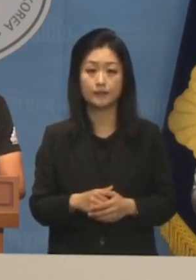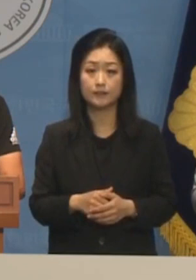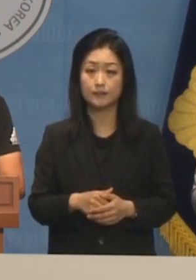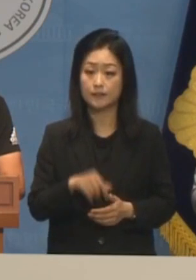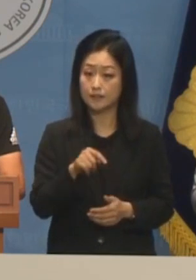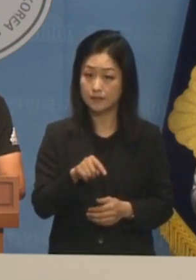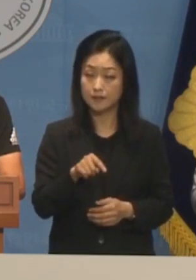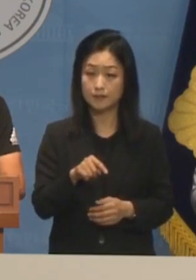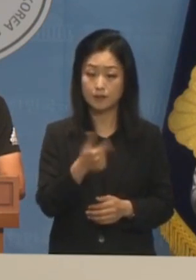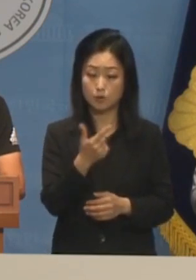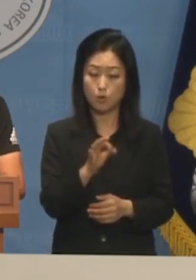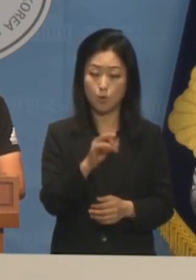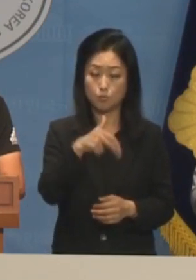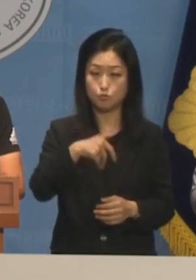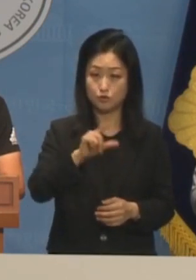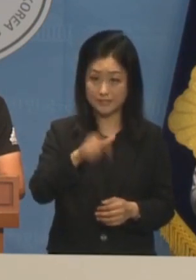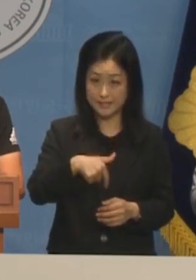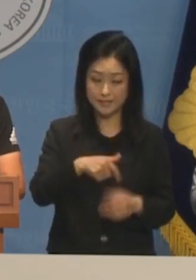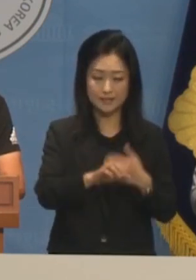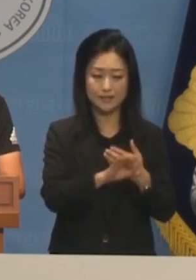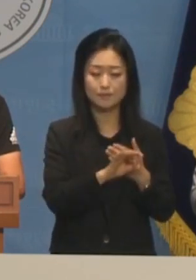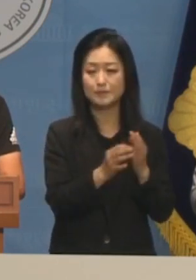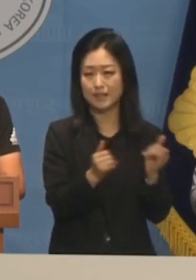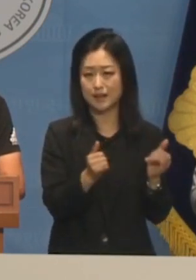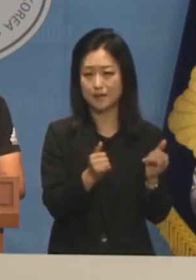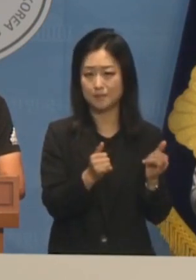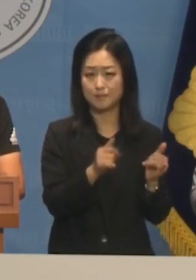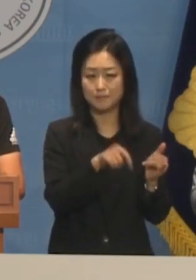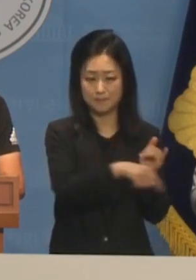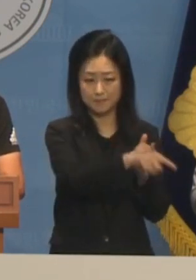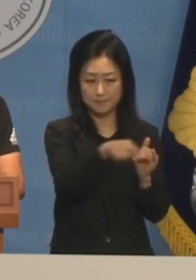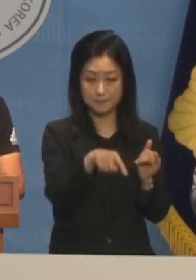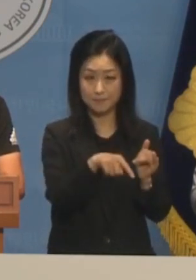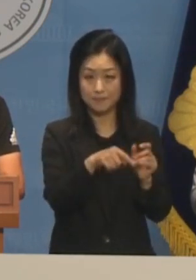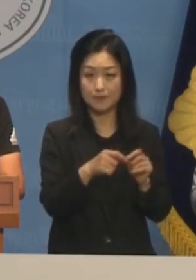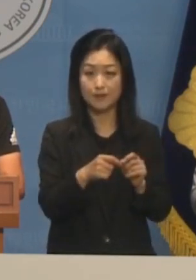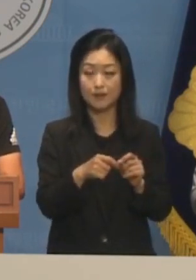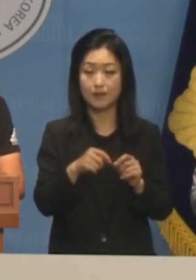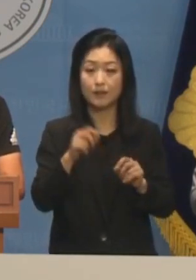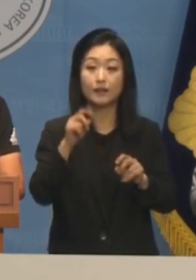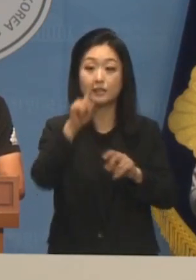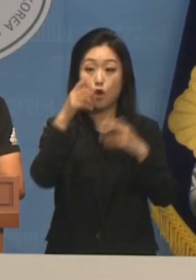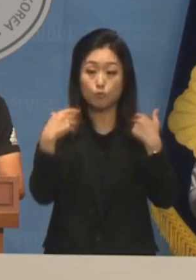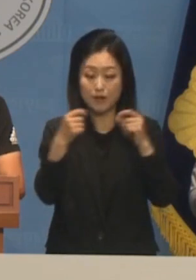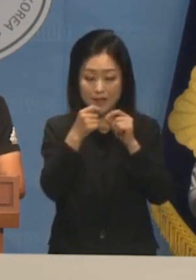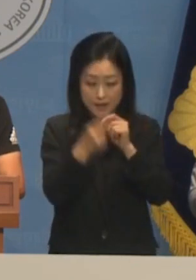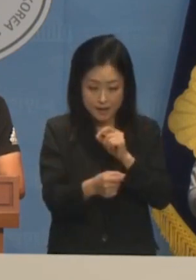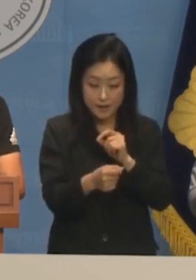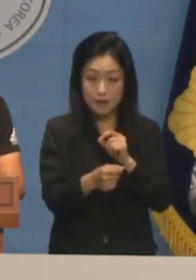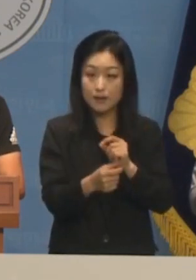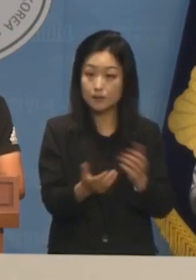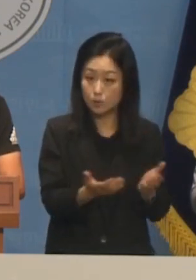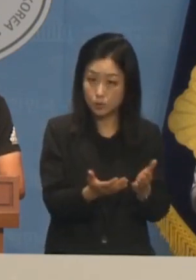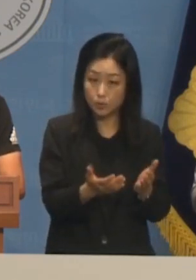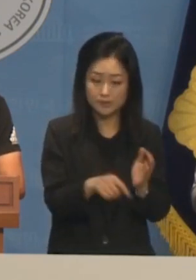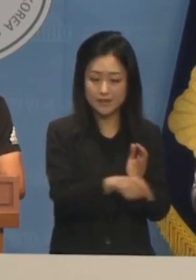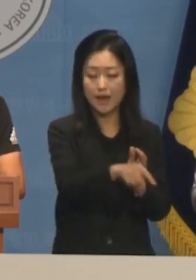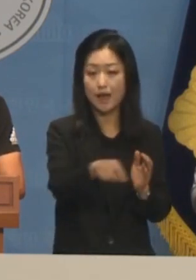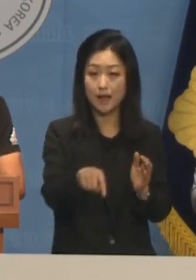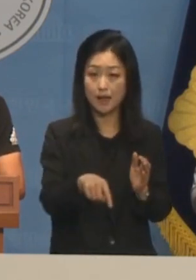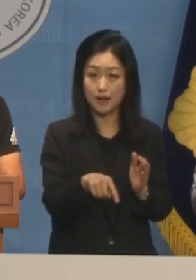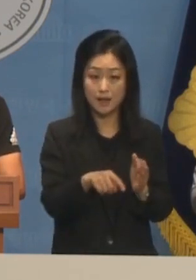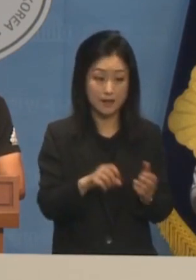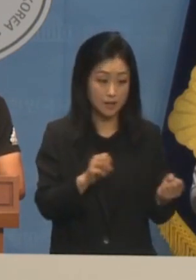공공부문 공무직을 중심으로 한 논의의 한계로 공공기관의 자회사, 간접고용 노동자들에 대한 논의는 제대로